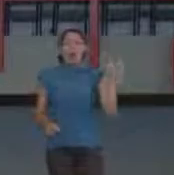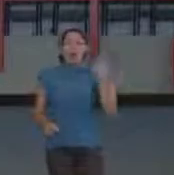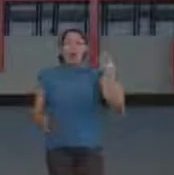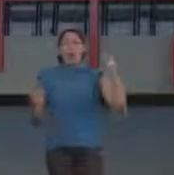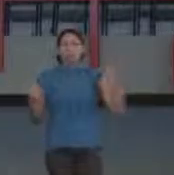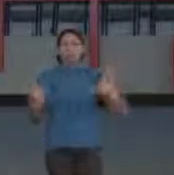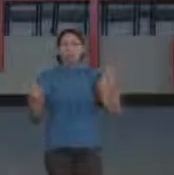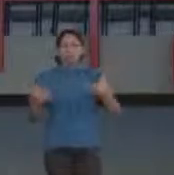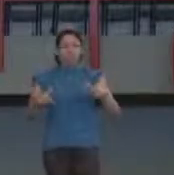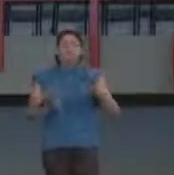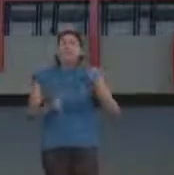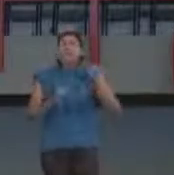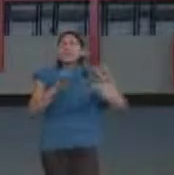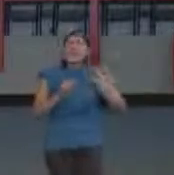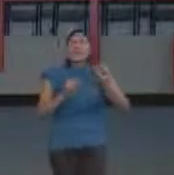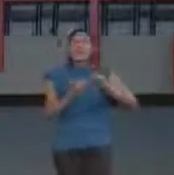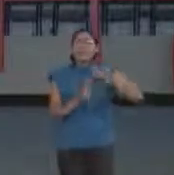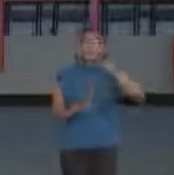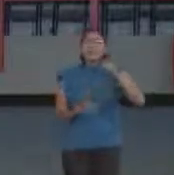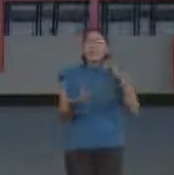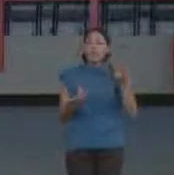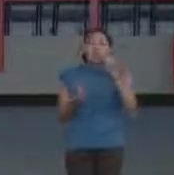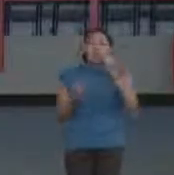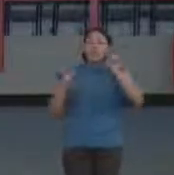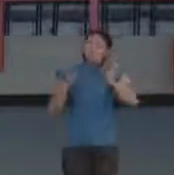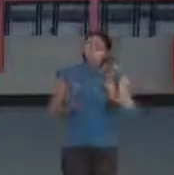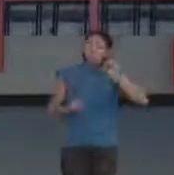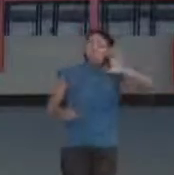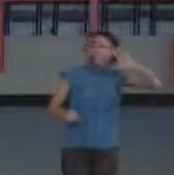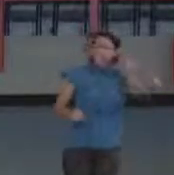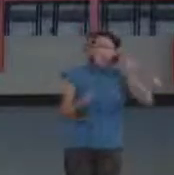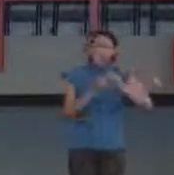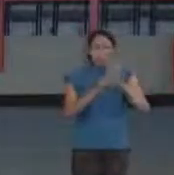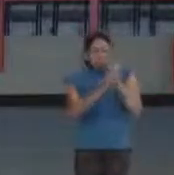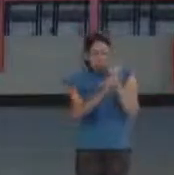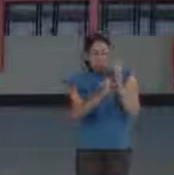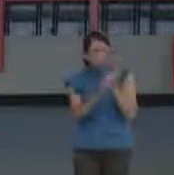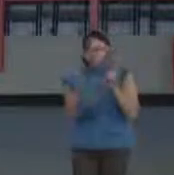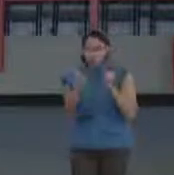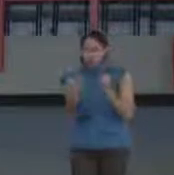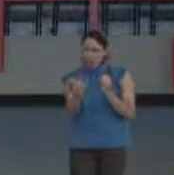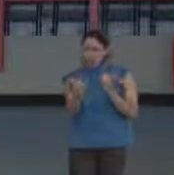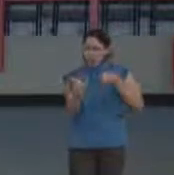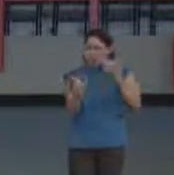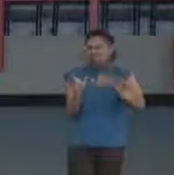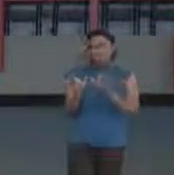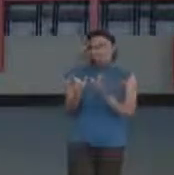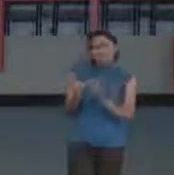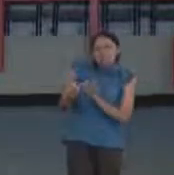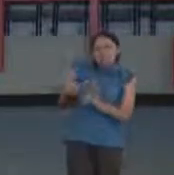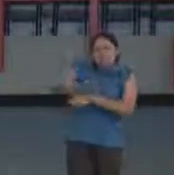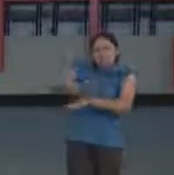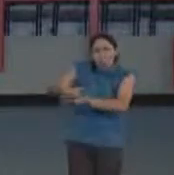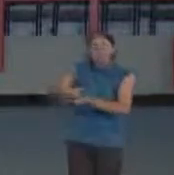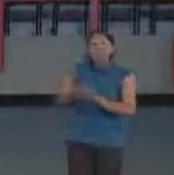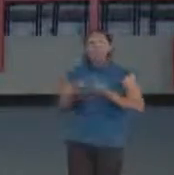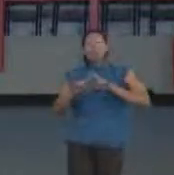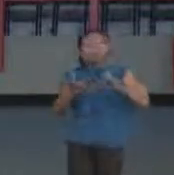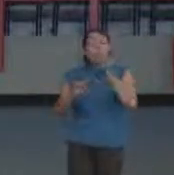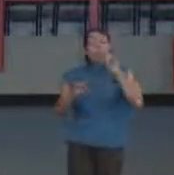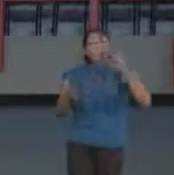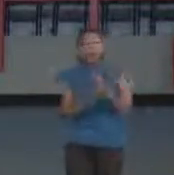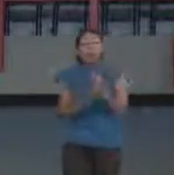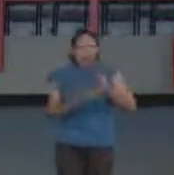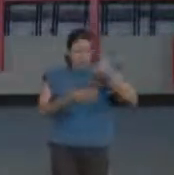o que é que eu vou fazer? Eu vou resolver a questão sem essa informação. Tá bom? Para que caso apareça numa prova uma questão